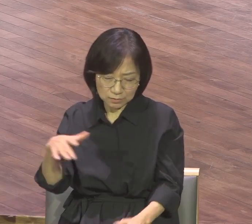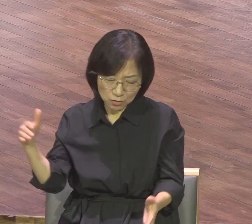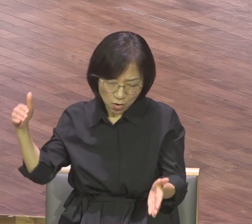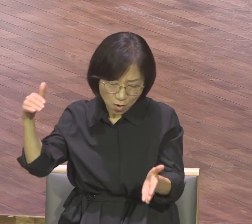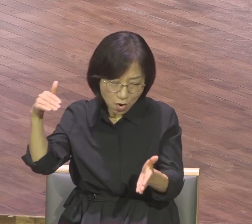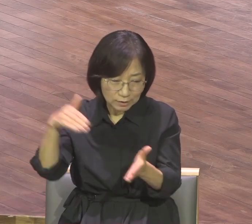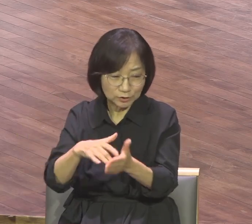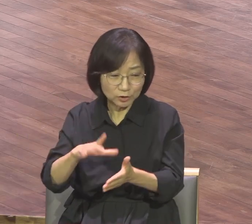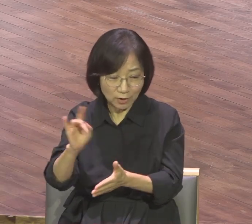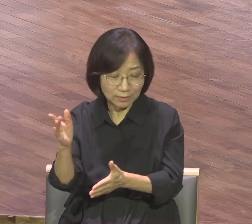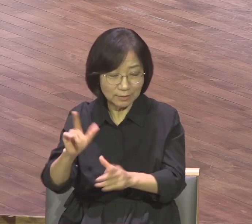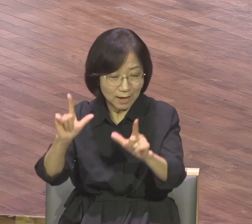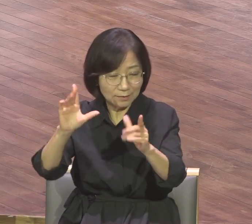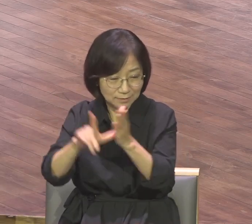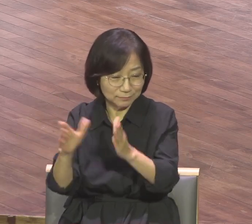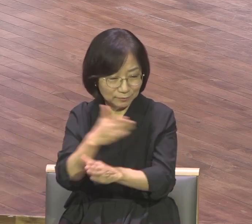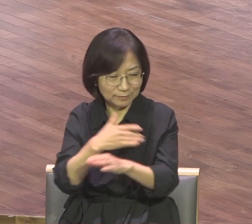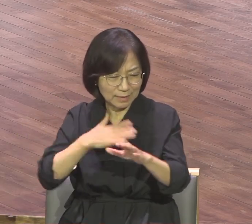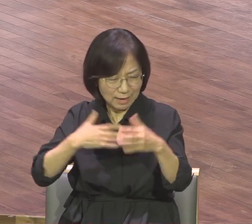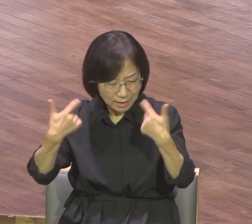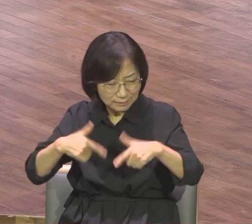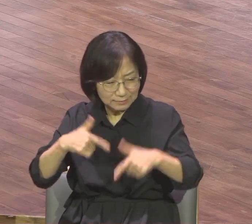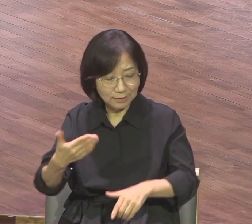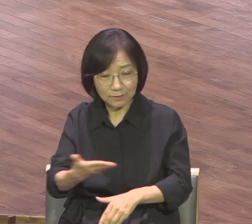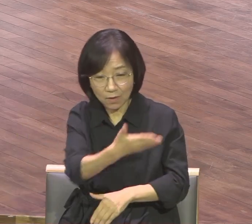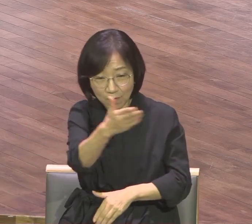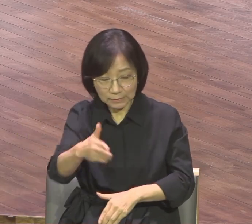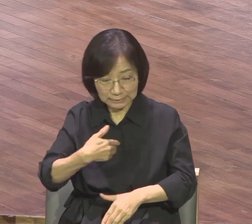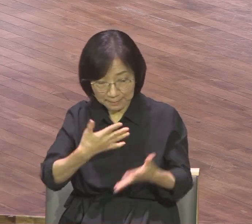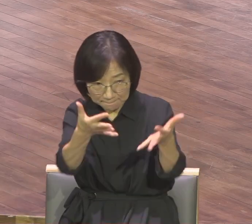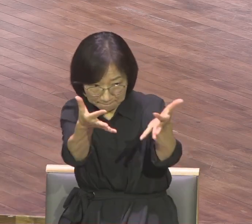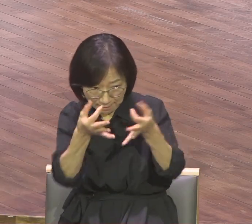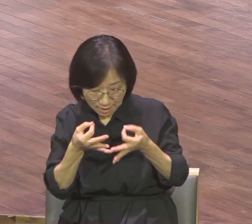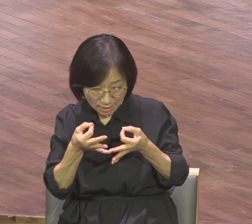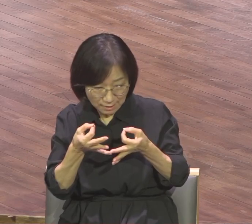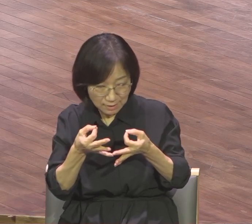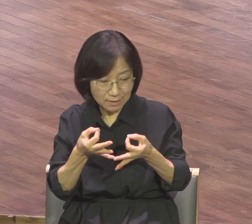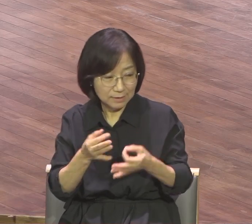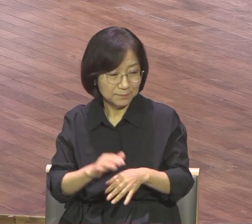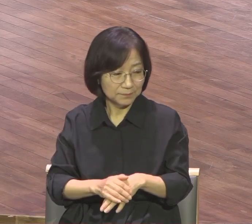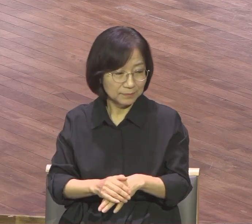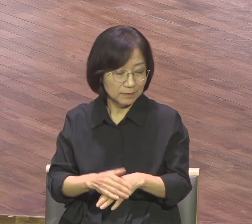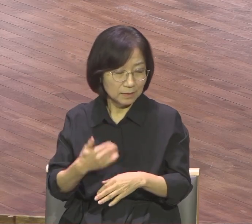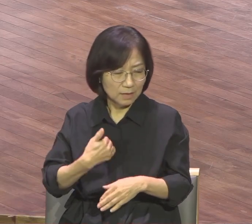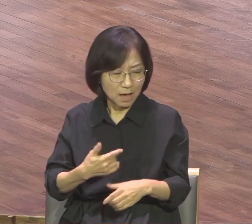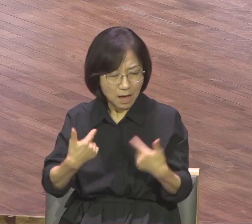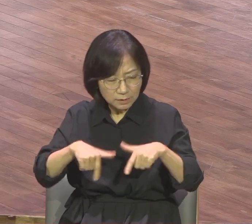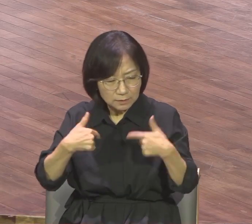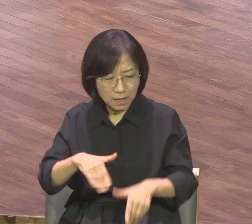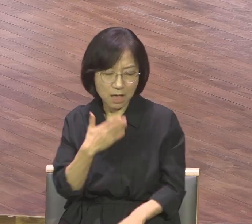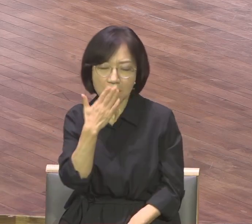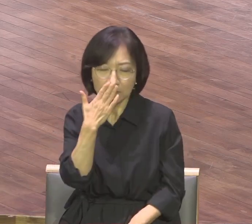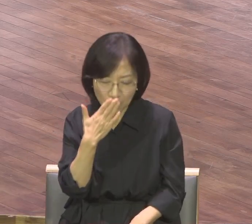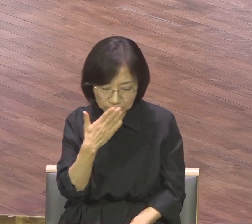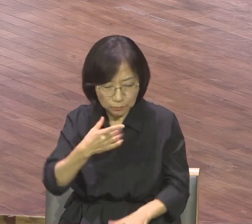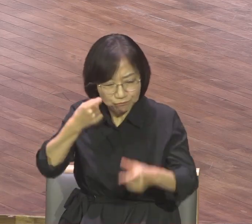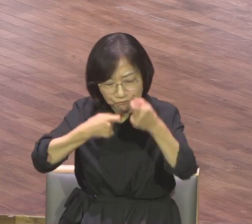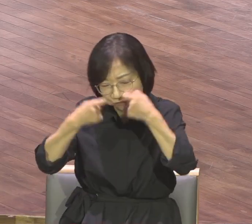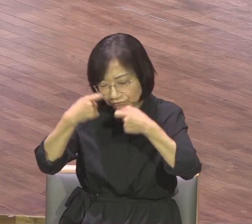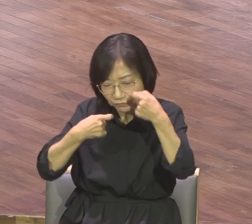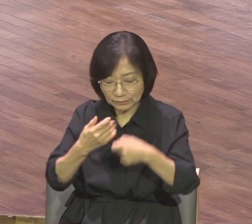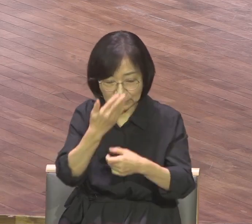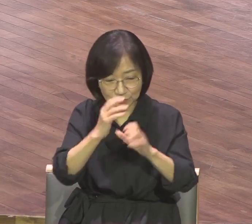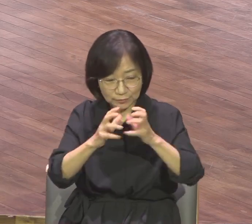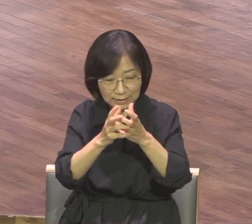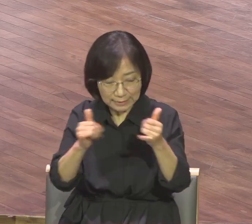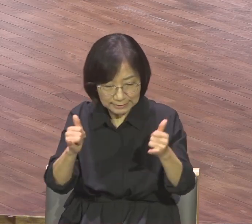지금까지 내가 항상 여러분 가운데서 어떻게 행하였는지를 여러분도 아는 바니 곧 모든 겸손과